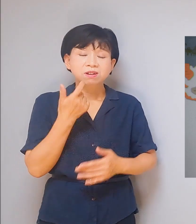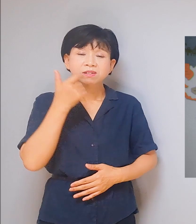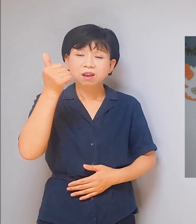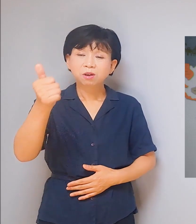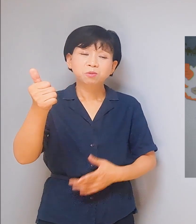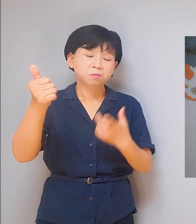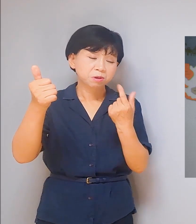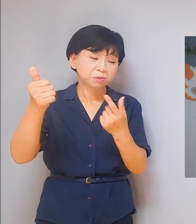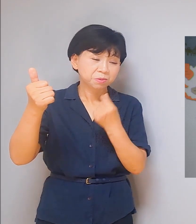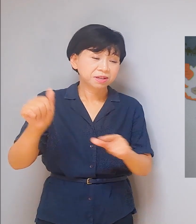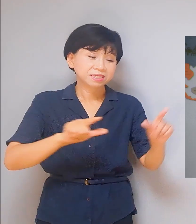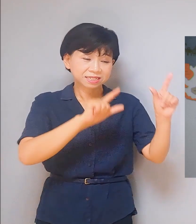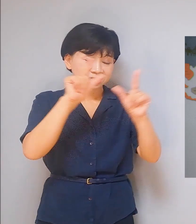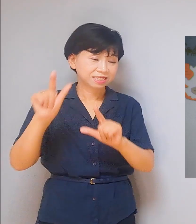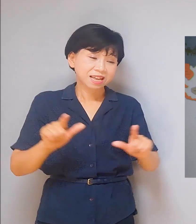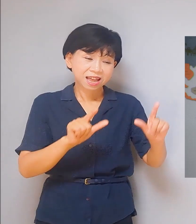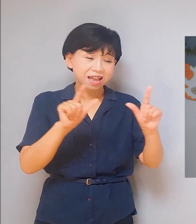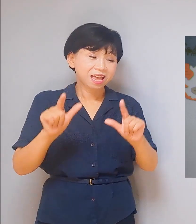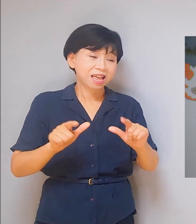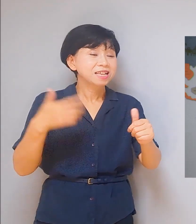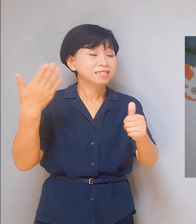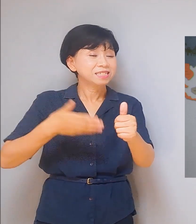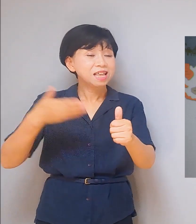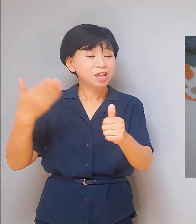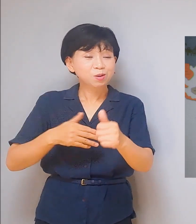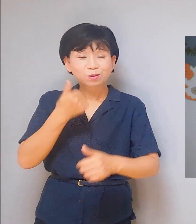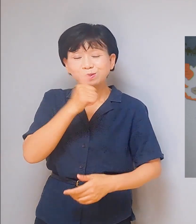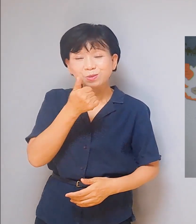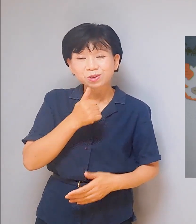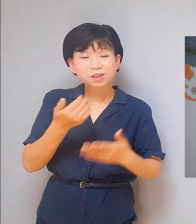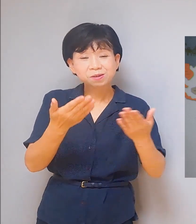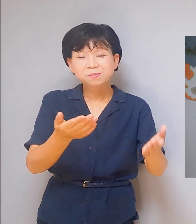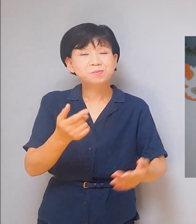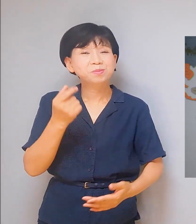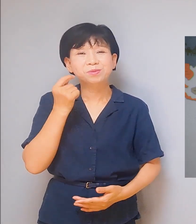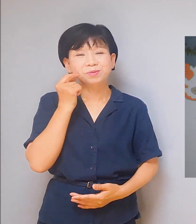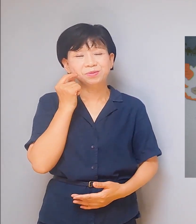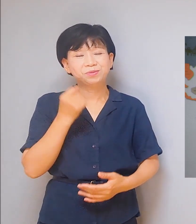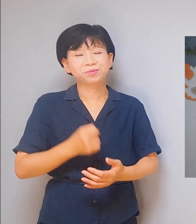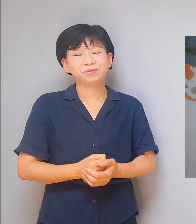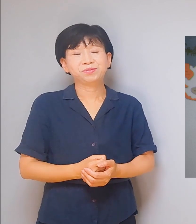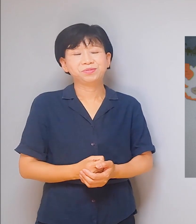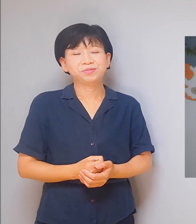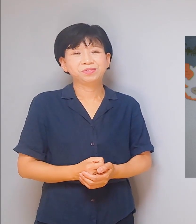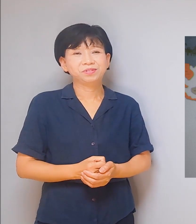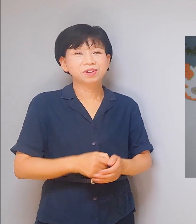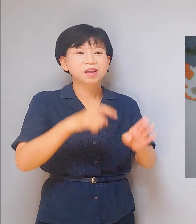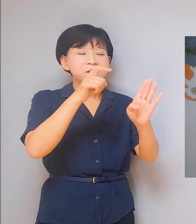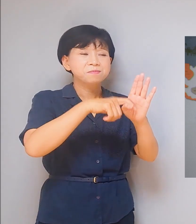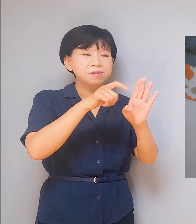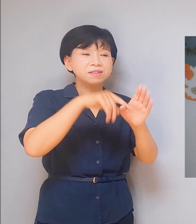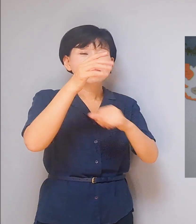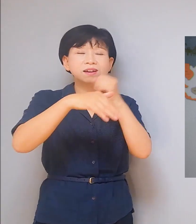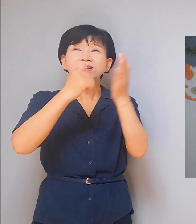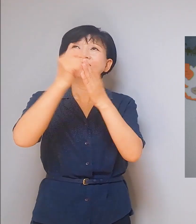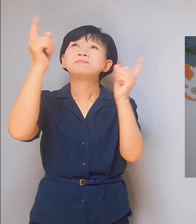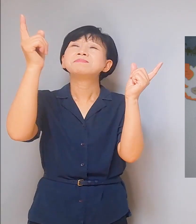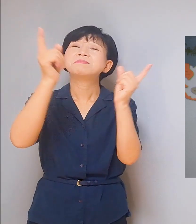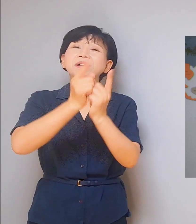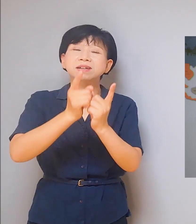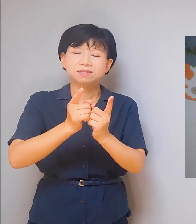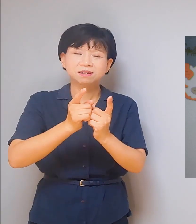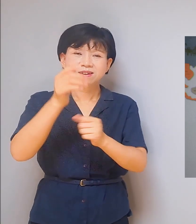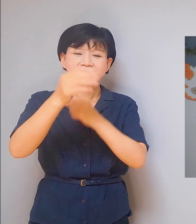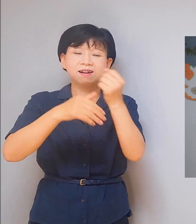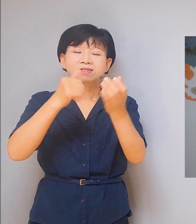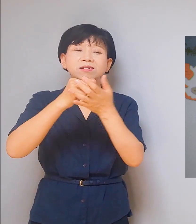사세요 이렇게 추천하기가 좀 어렵습니다. 분명 베델에서 하나님을 만났지요. 그리고 하나님이